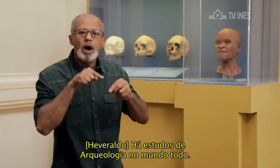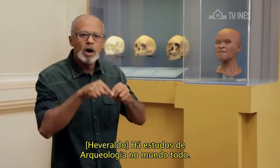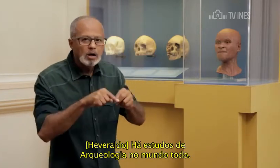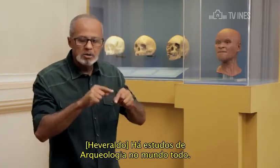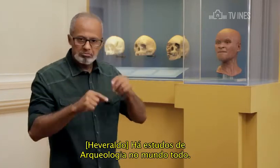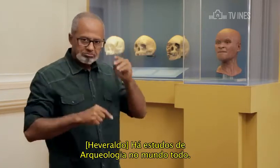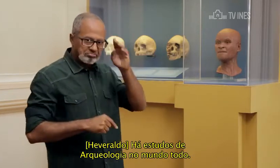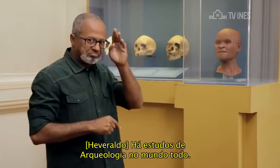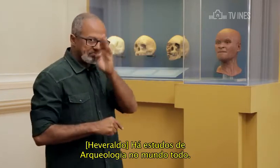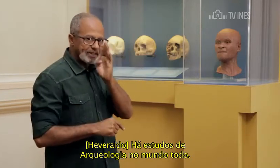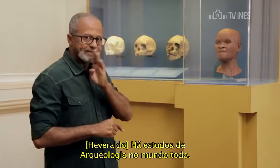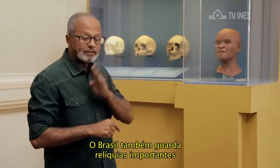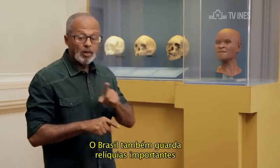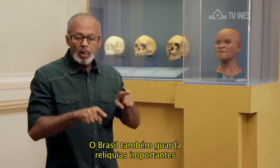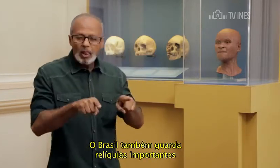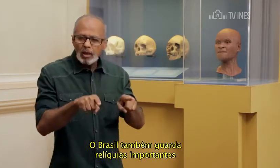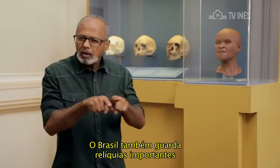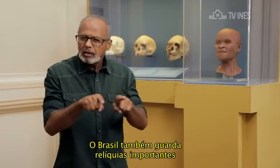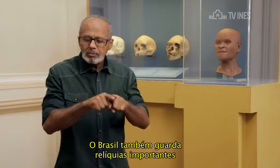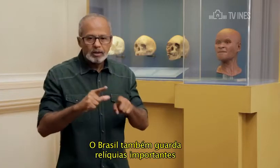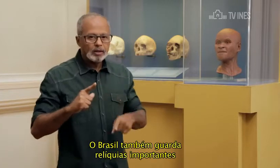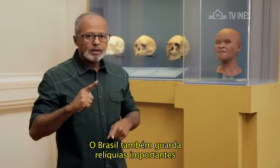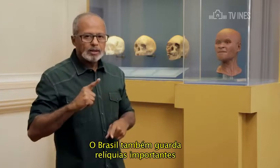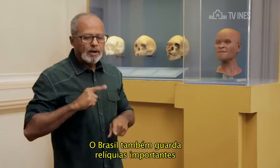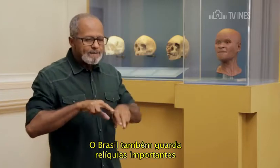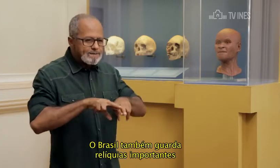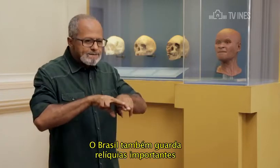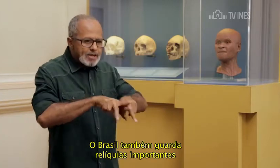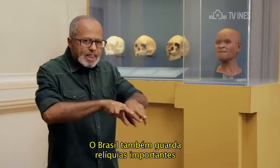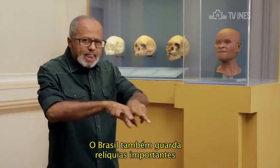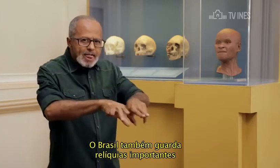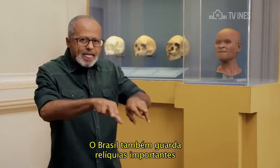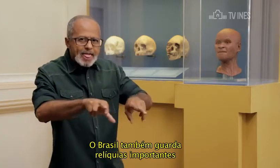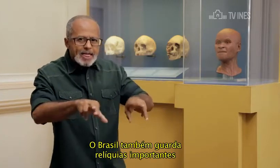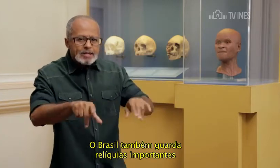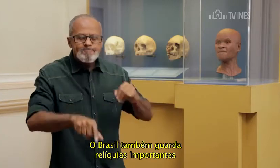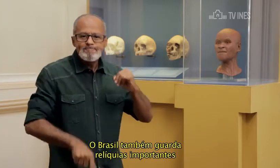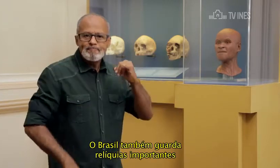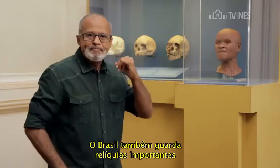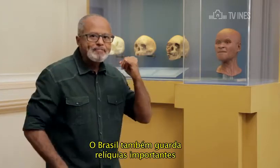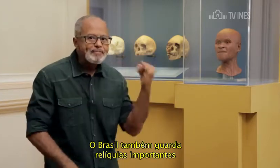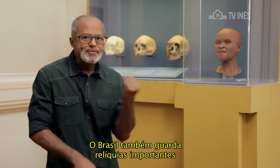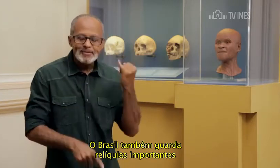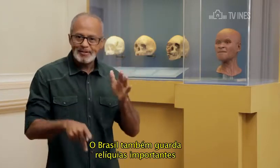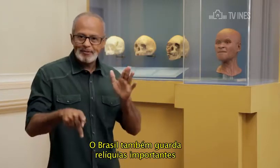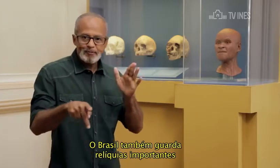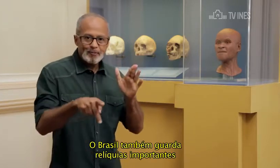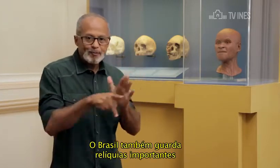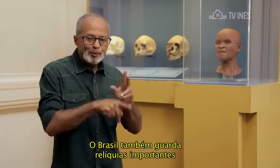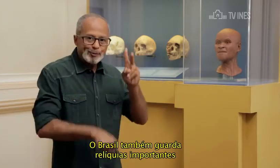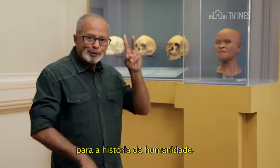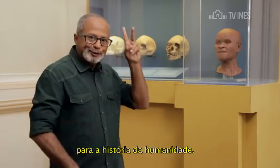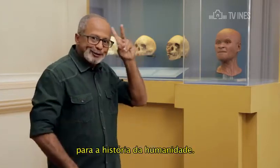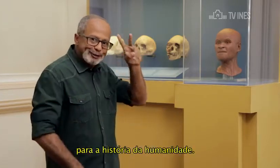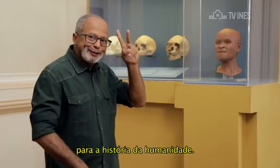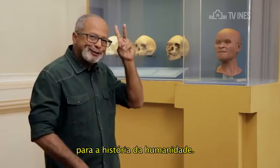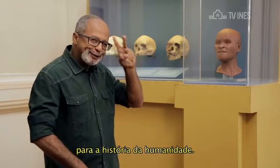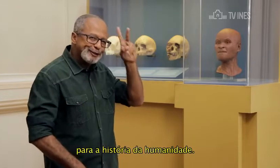O Brasil também guarda relíquias importantes para a história